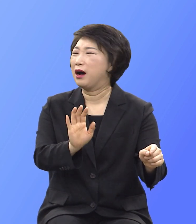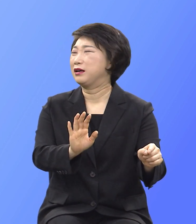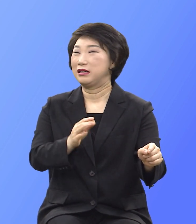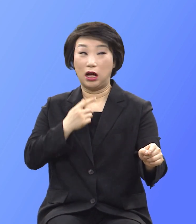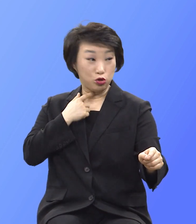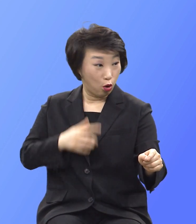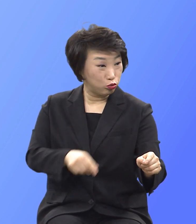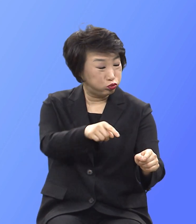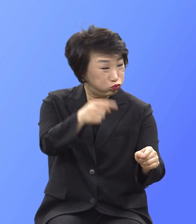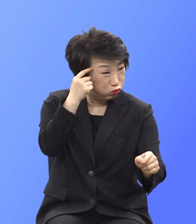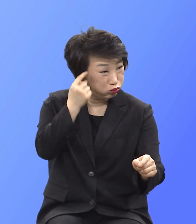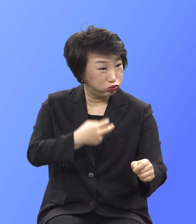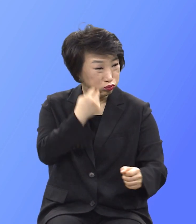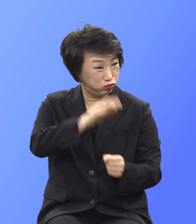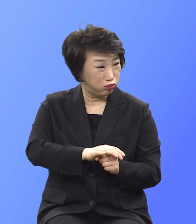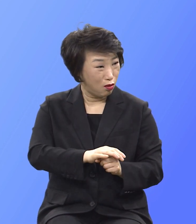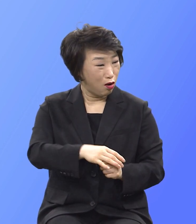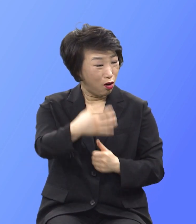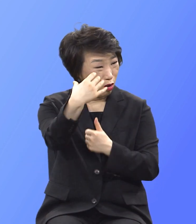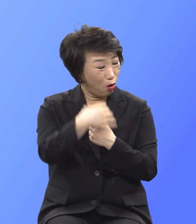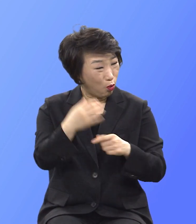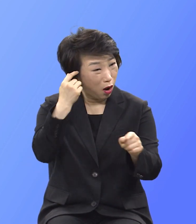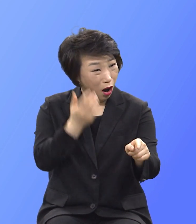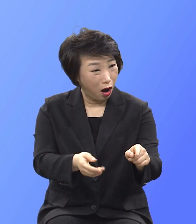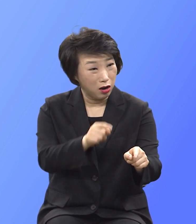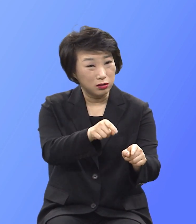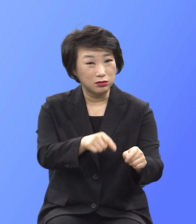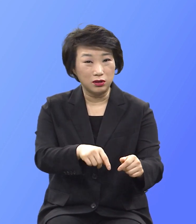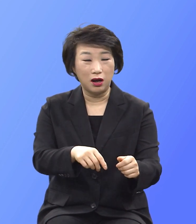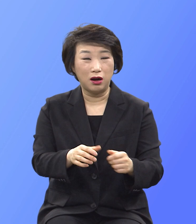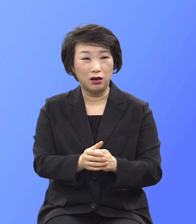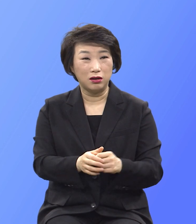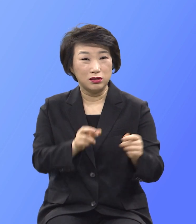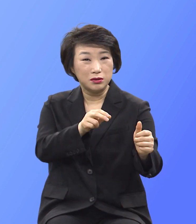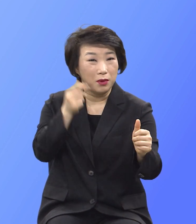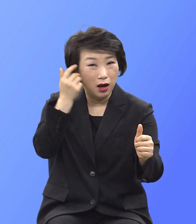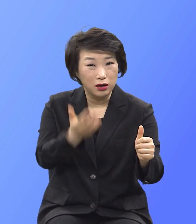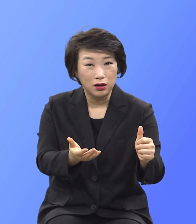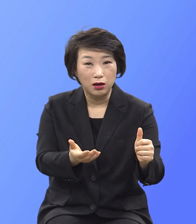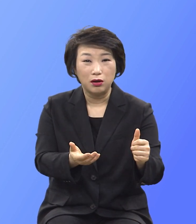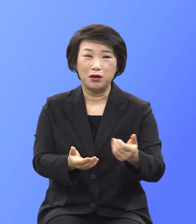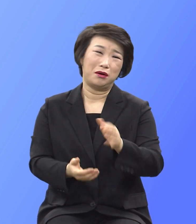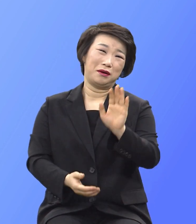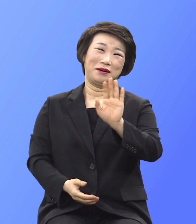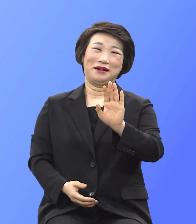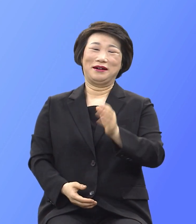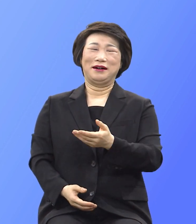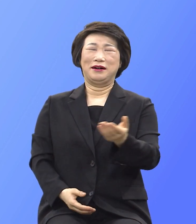안 그랬는데 네가 왜 나에게 뒤집어 씌우느냐고 그런 전화를 하겠나 생각해보세요.